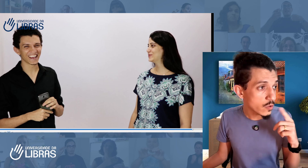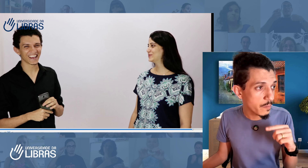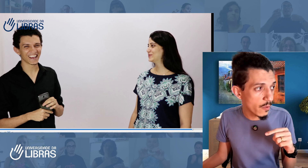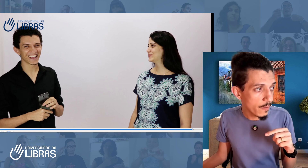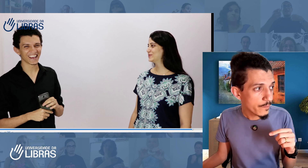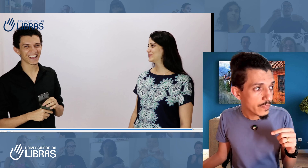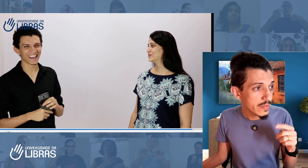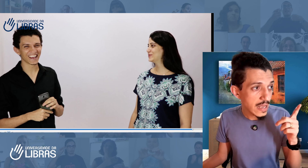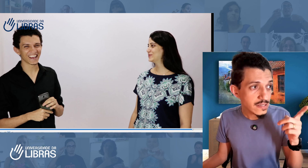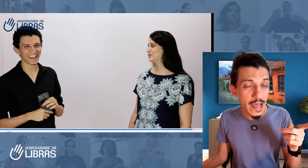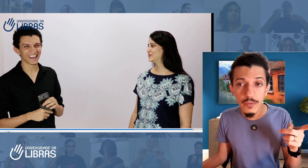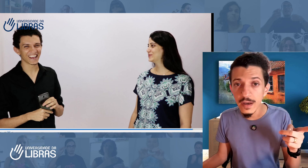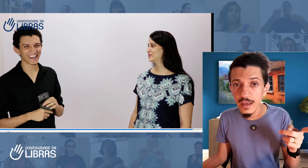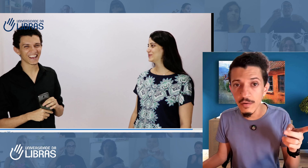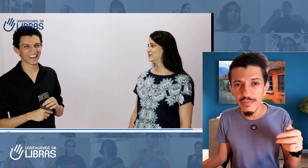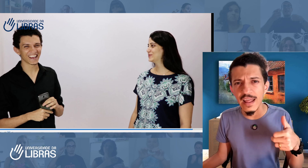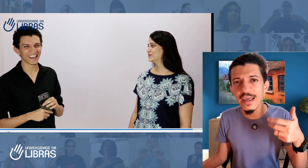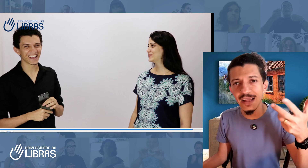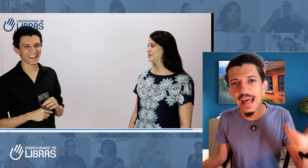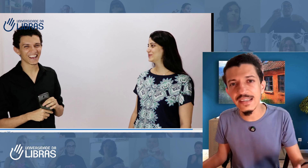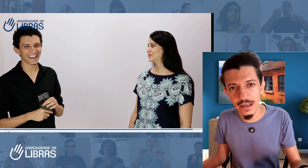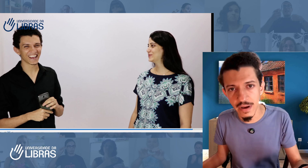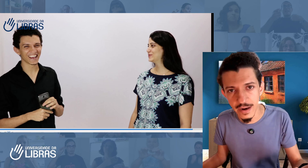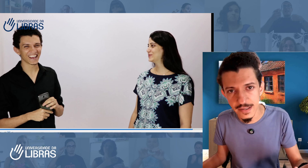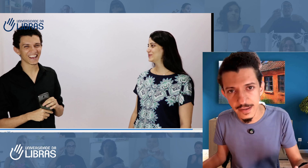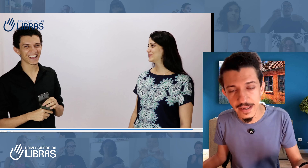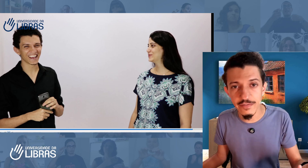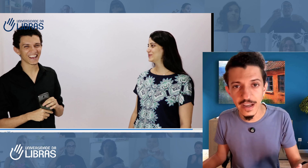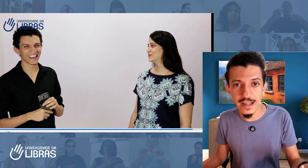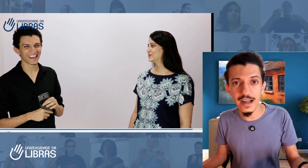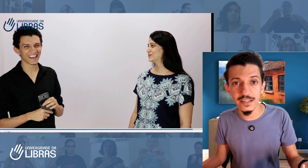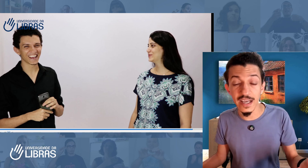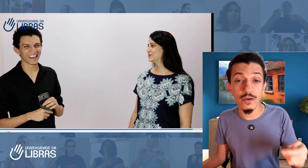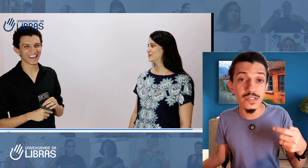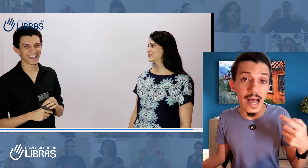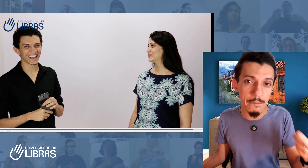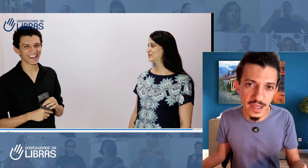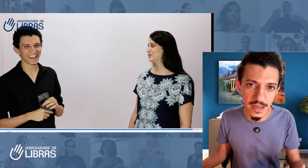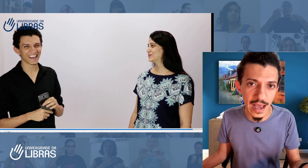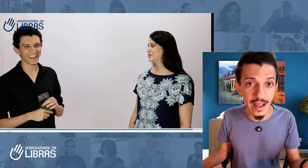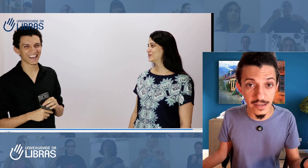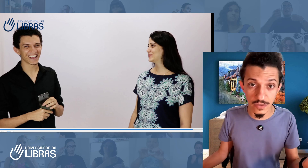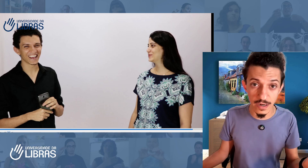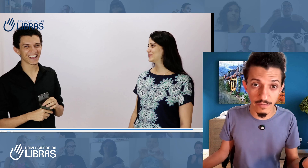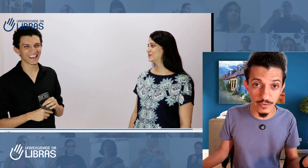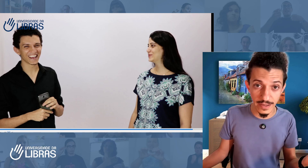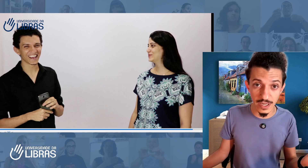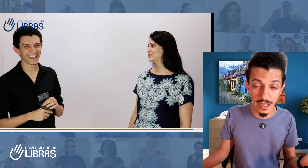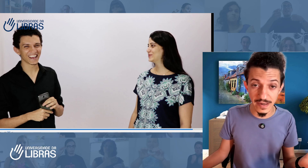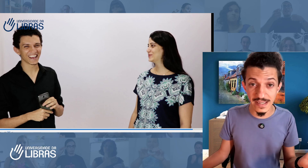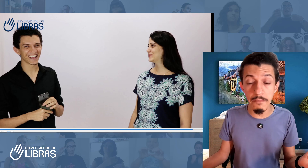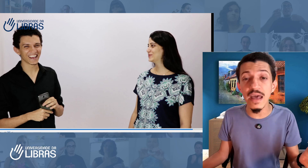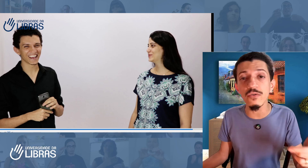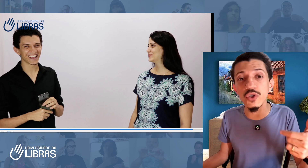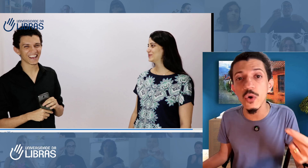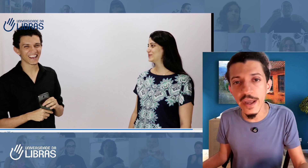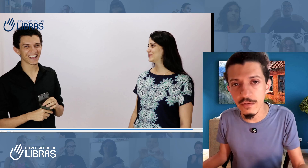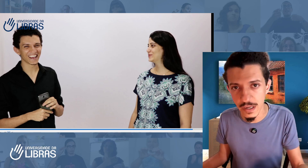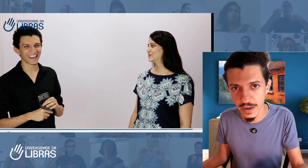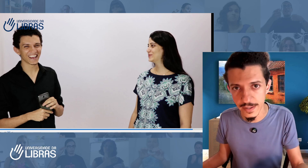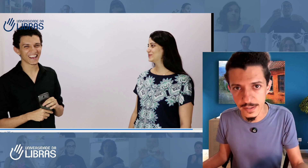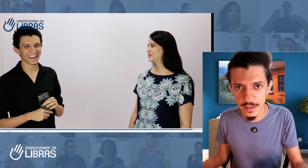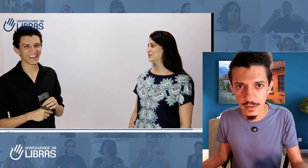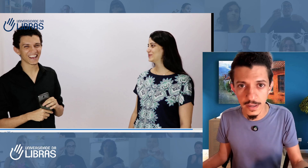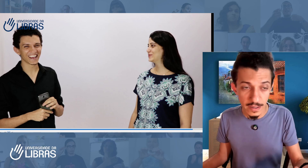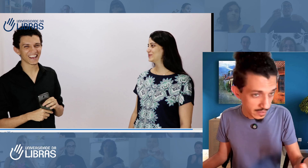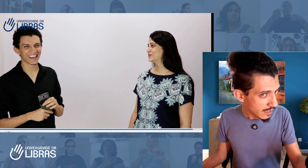Luana topou. Nessa época aqui eu falei que era 10 semanas, mas a verdade é que eu sabia que ela ia se tornar fluente em Libras em menos de 8